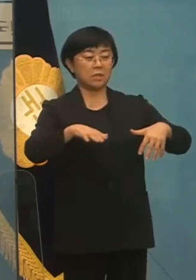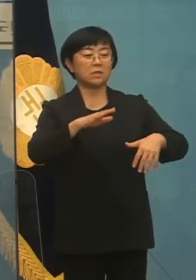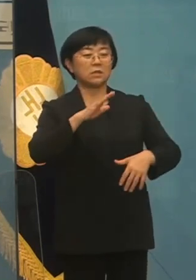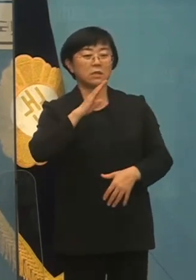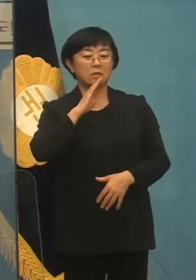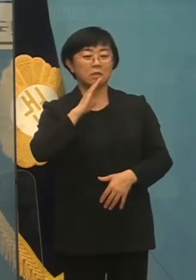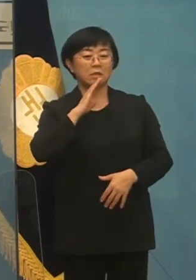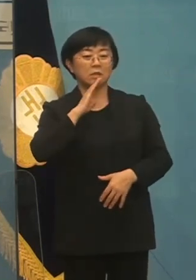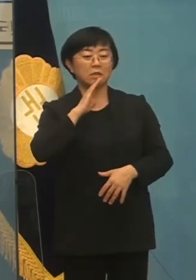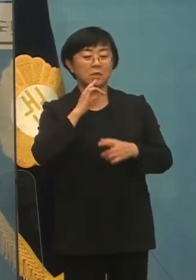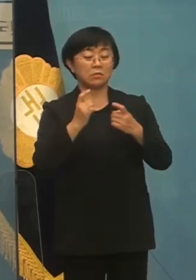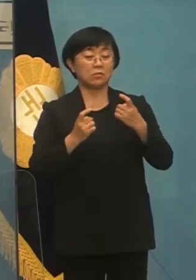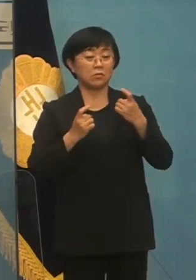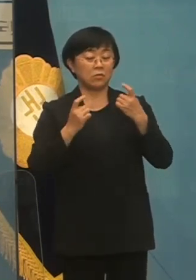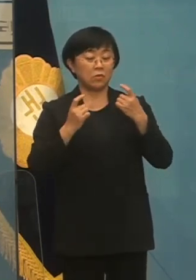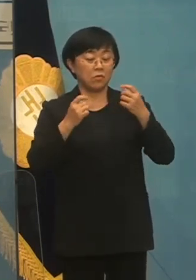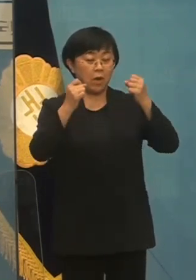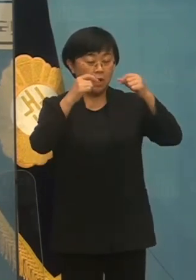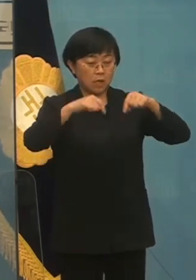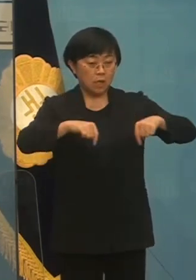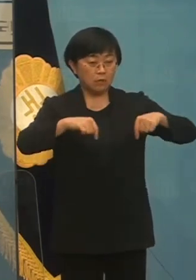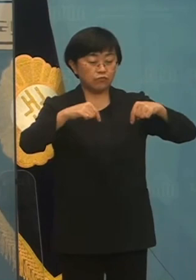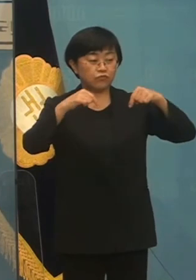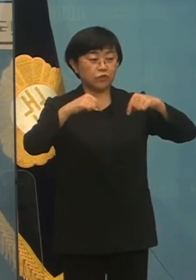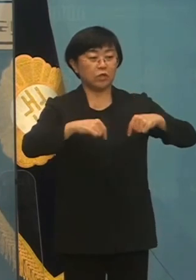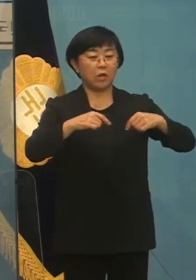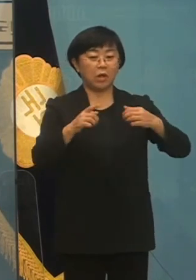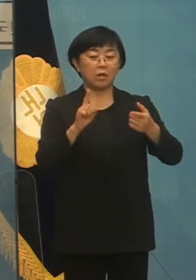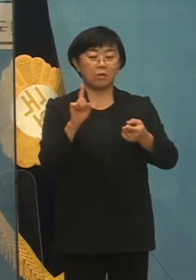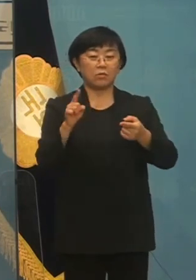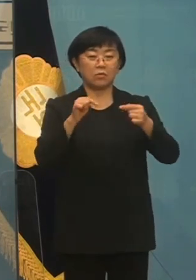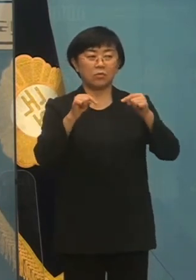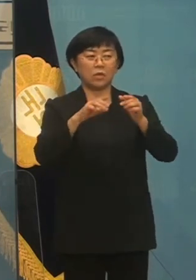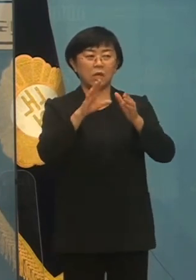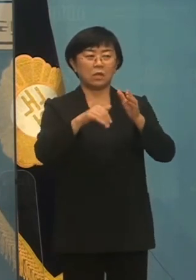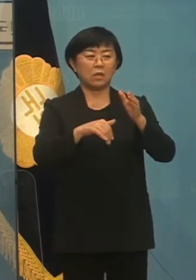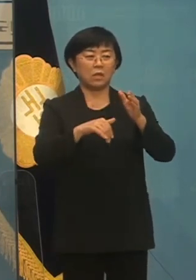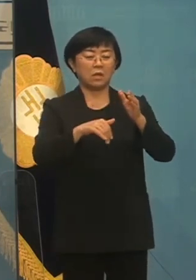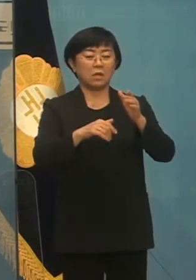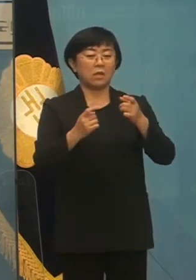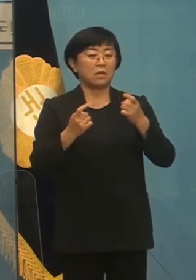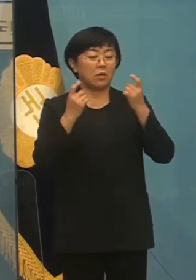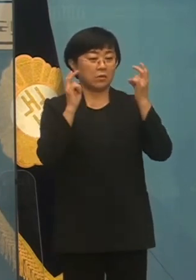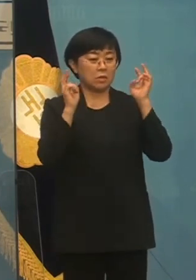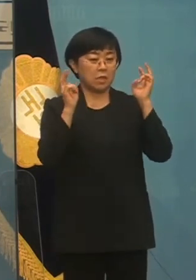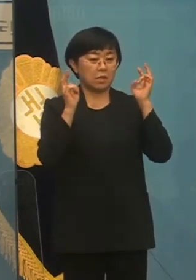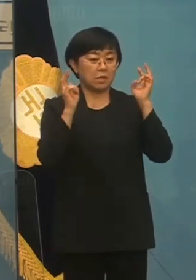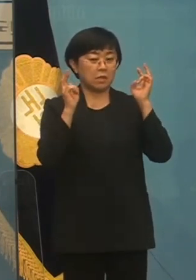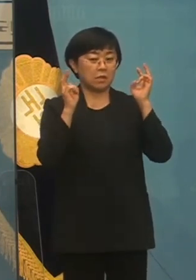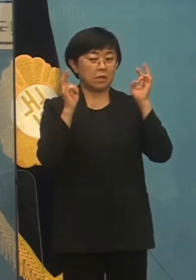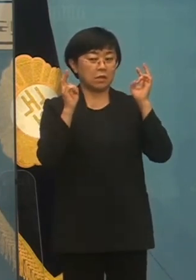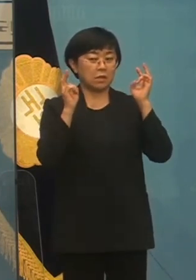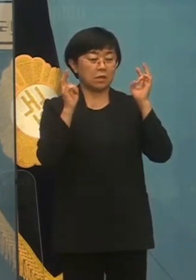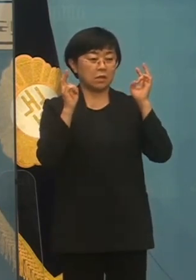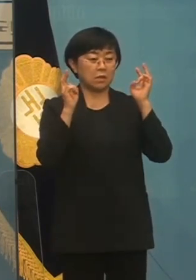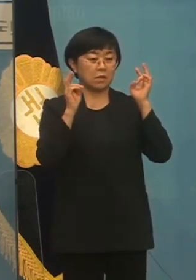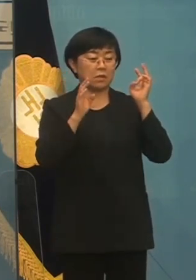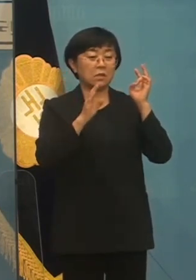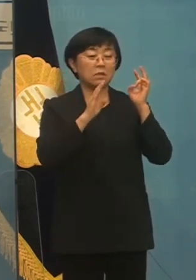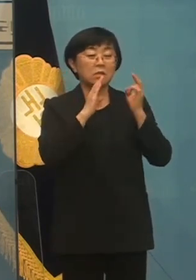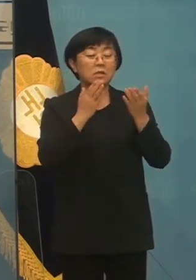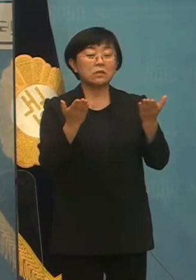없고, 가계부채 논의 과정에서 어처구니 없게도 이 부분을 여행업을